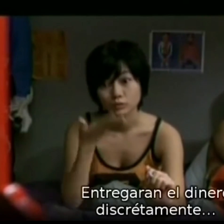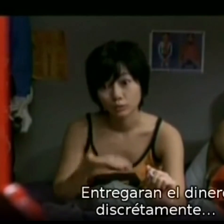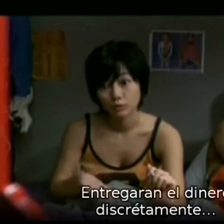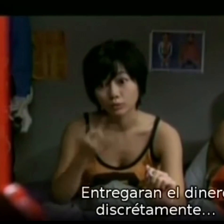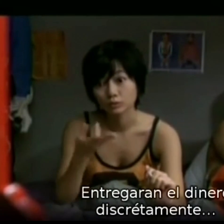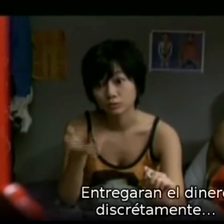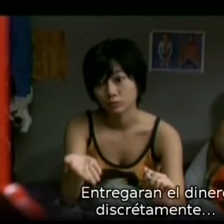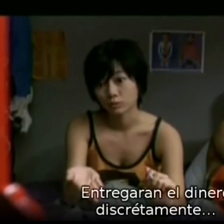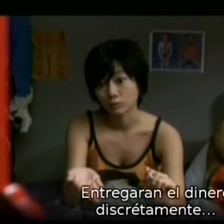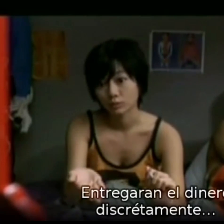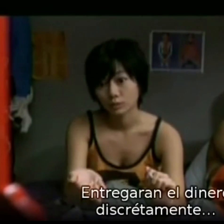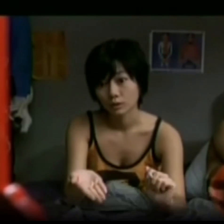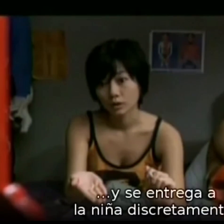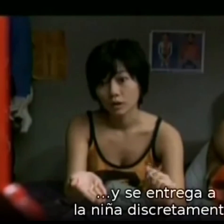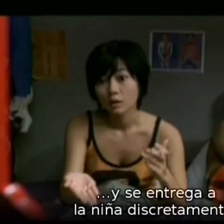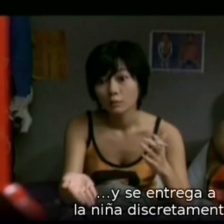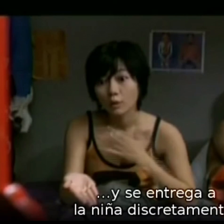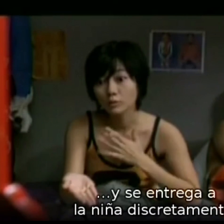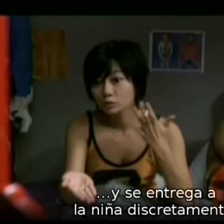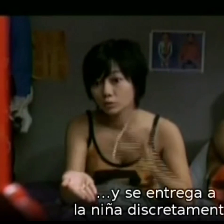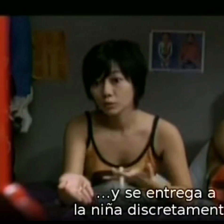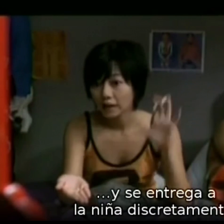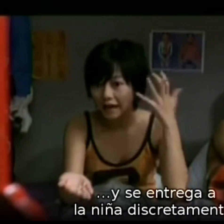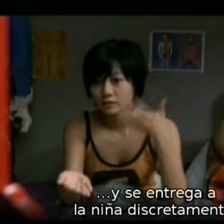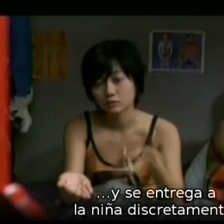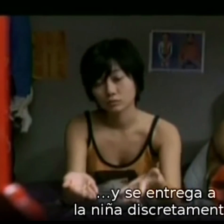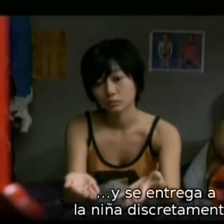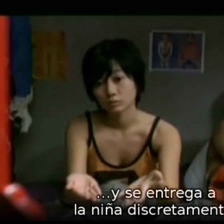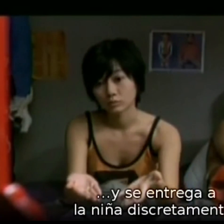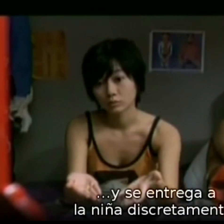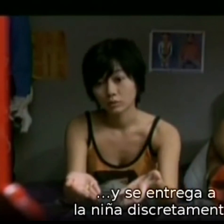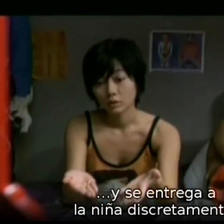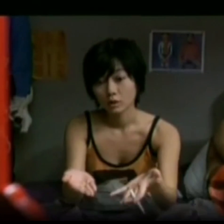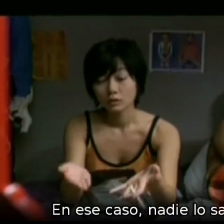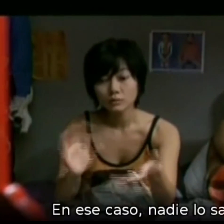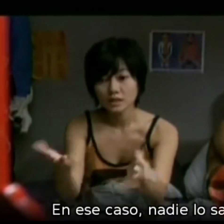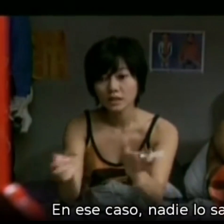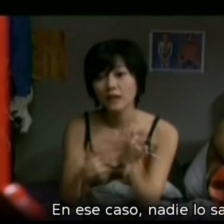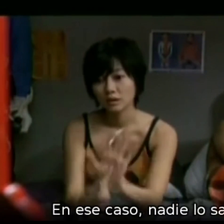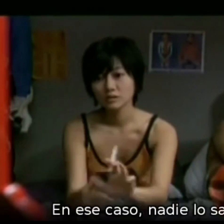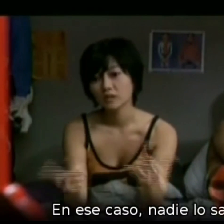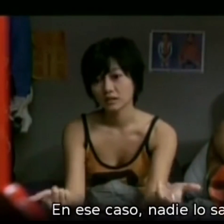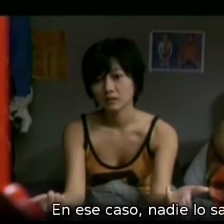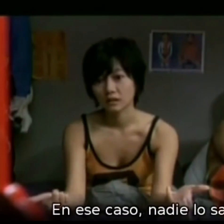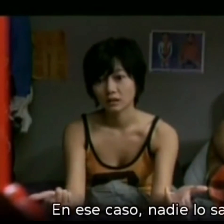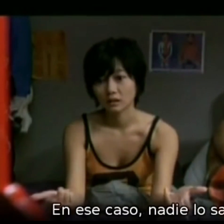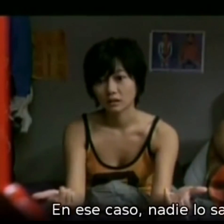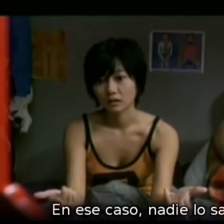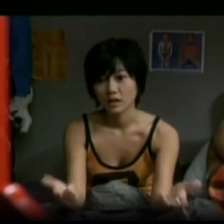ciertos movimientos que nos darán la herramienta para ayudar a las personas sordomudas, en caso de ser necesario.